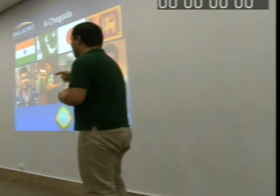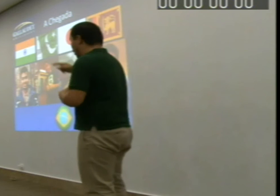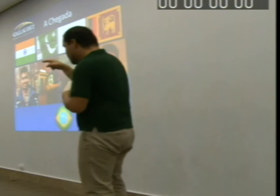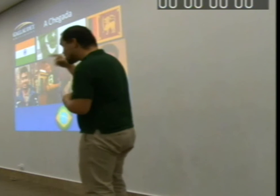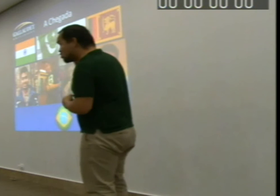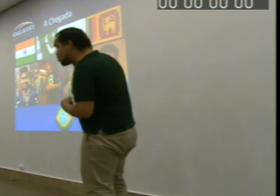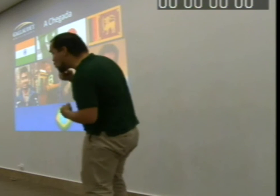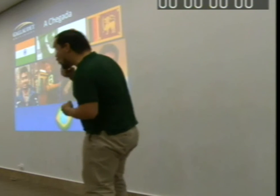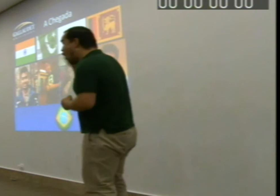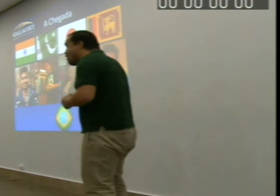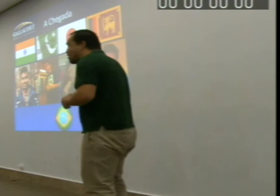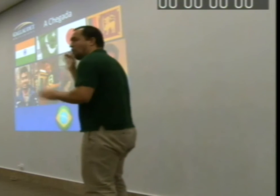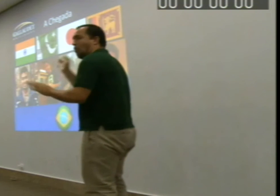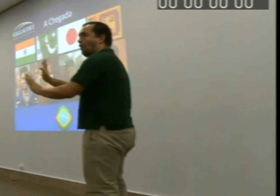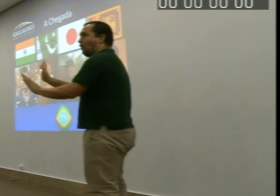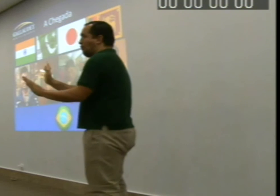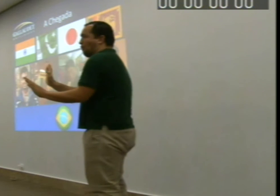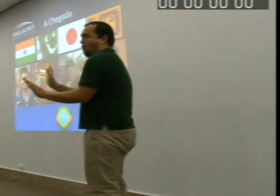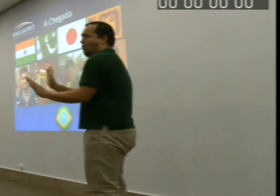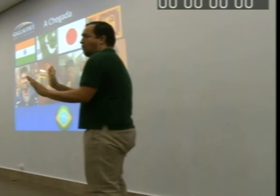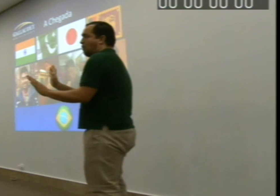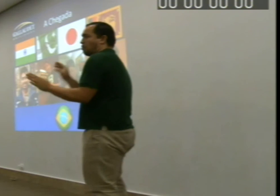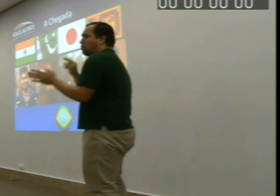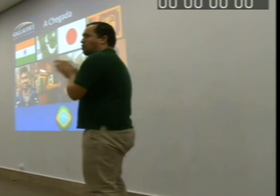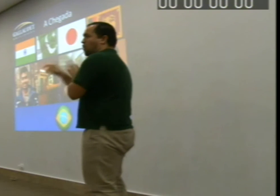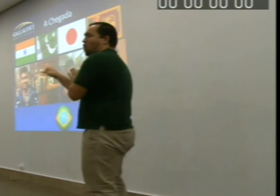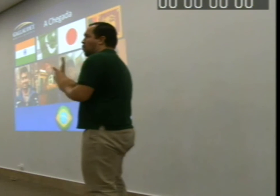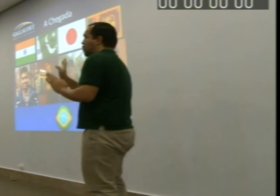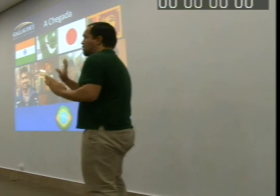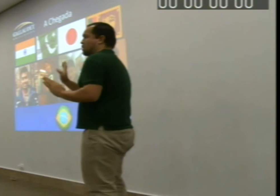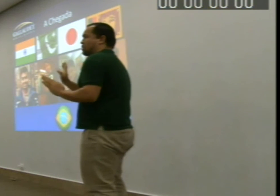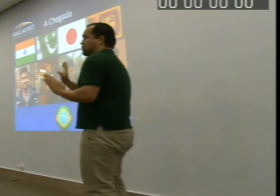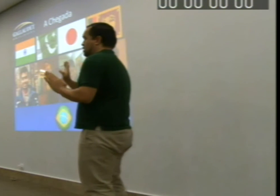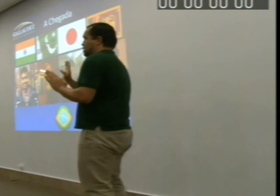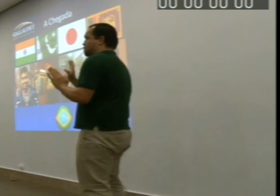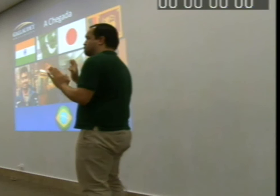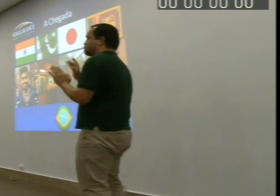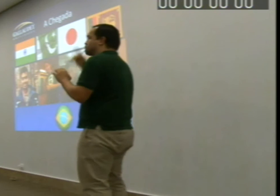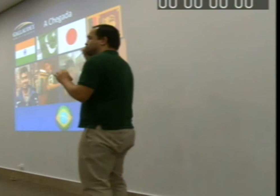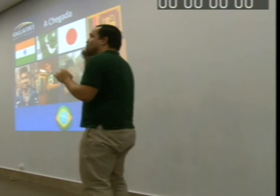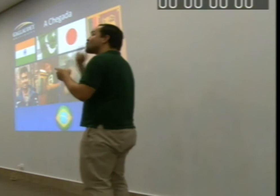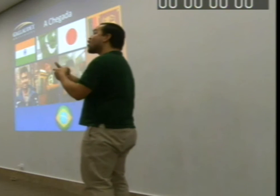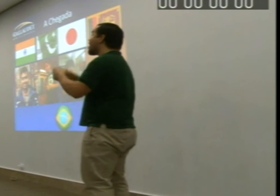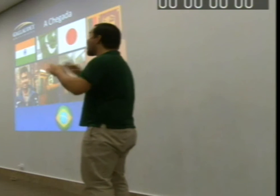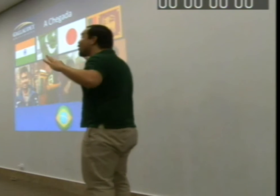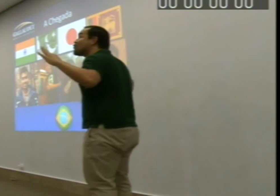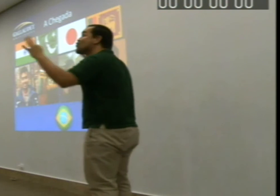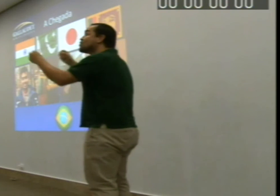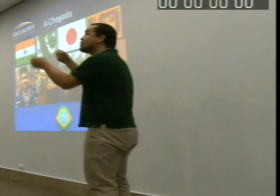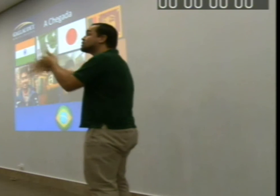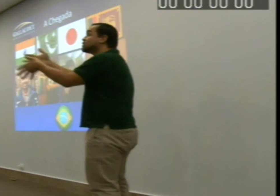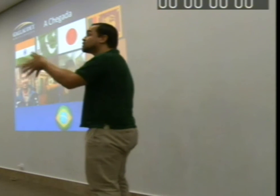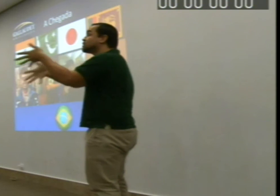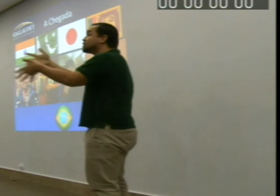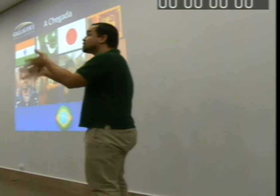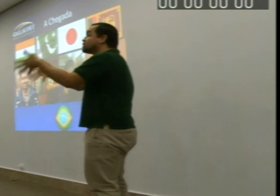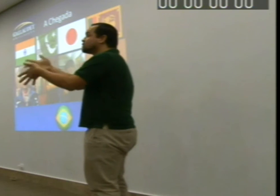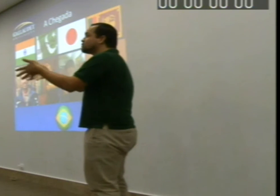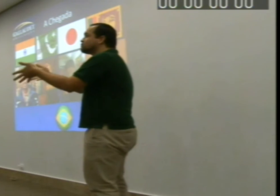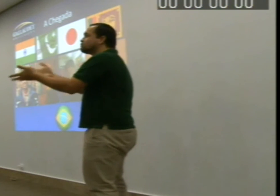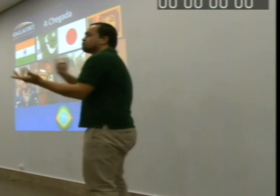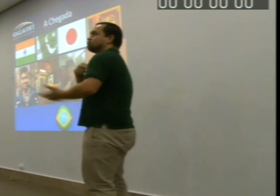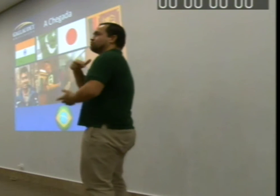nome seu sinal você é ouvinte ou surdo Então ninguém pergunta isso não tem essa na Gal porque todo mundo